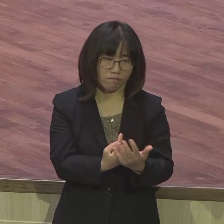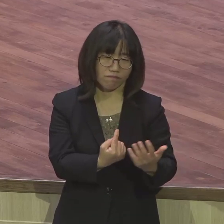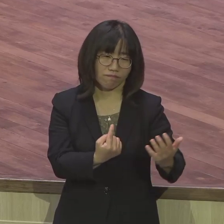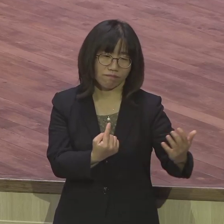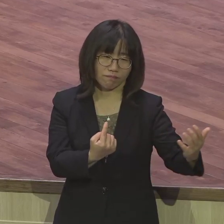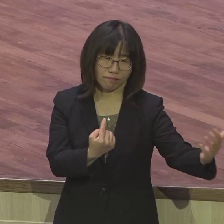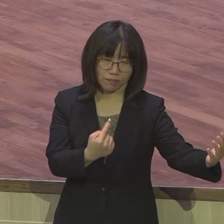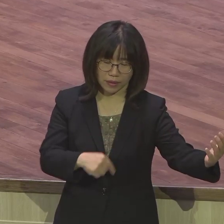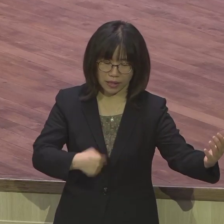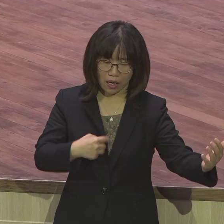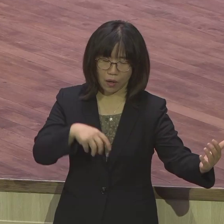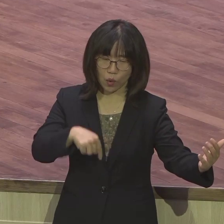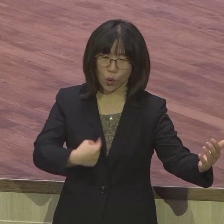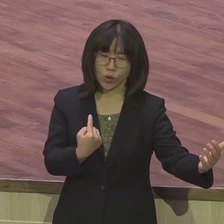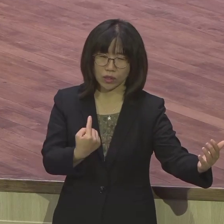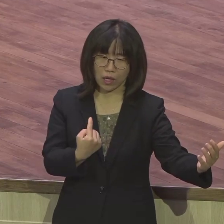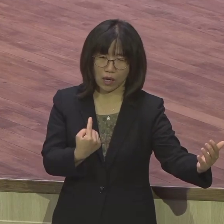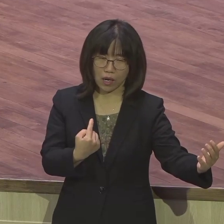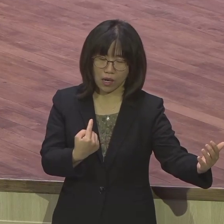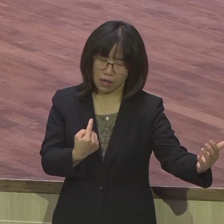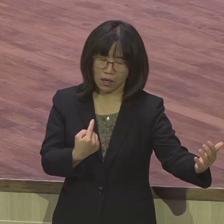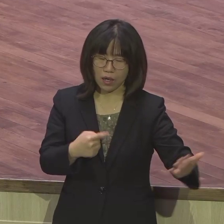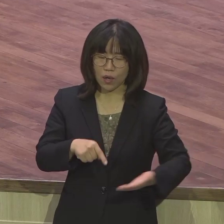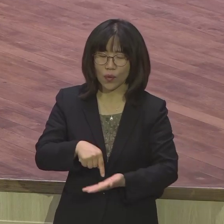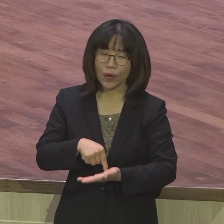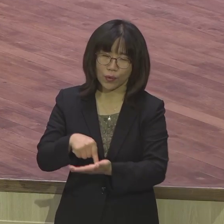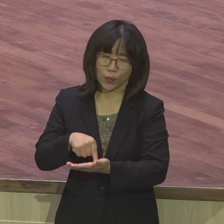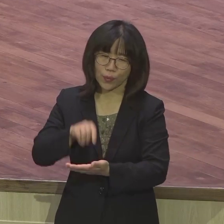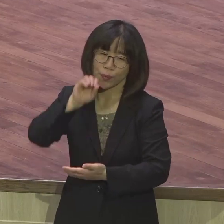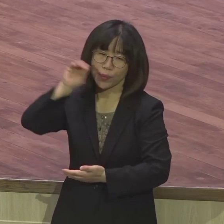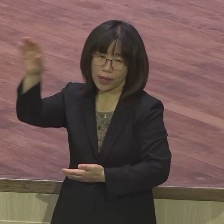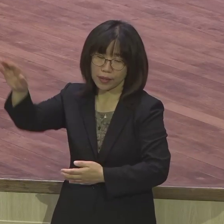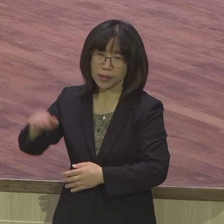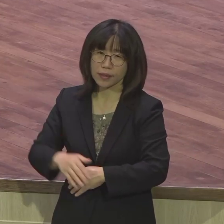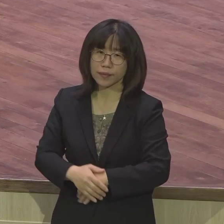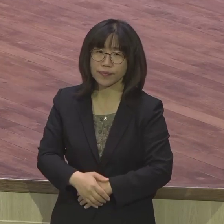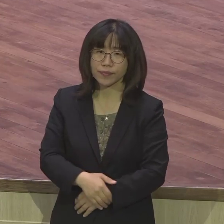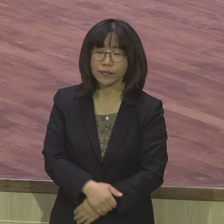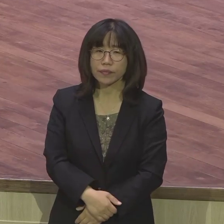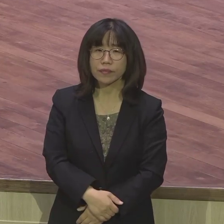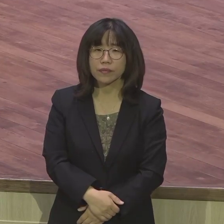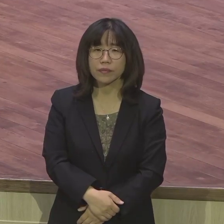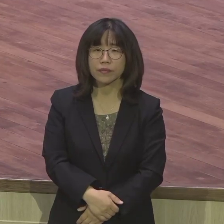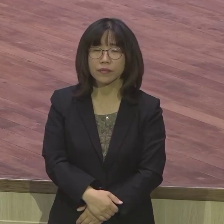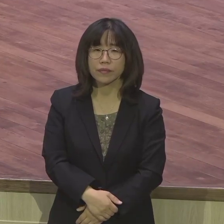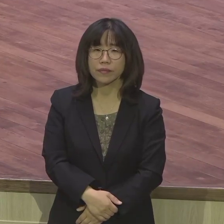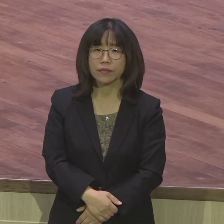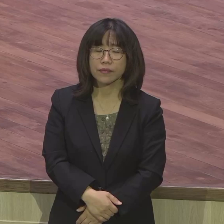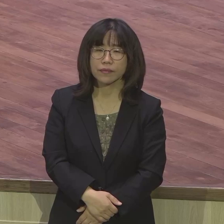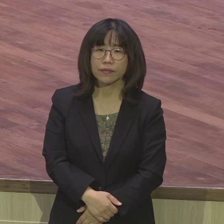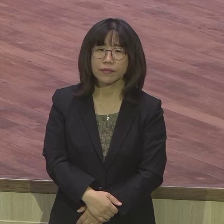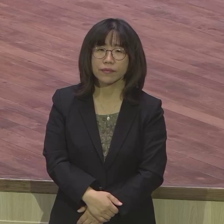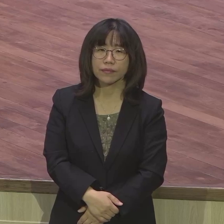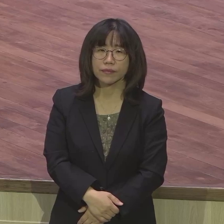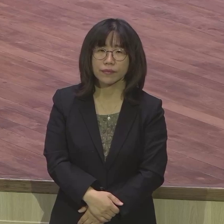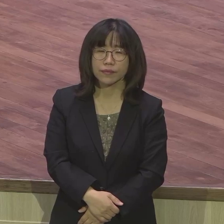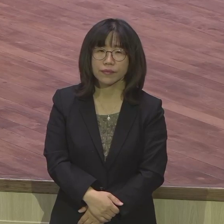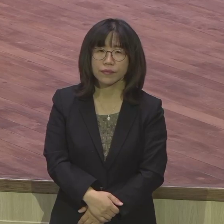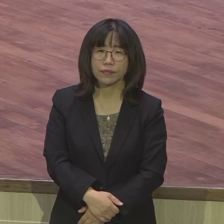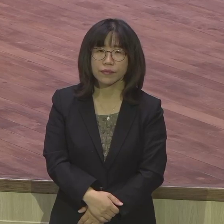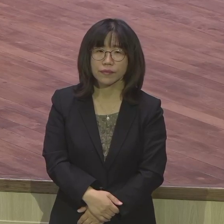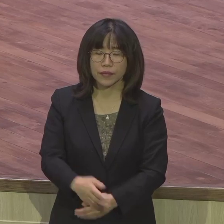그때 19장 11절에 보니까 참 하나님 앞에 쓰는 엘리야가 멋있어요. 또 하나님도 그렇게 쓰라 그랬고 11절에